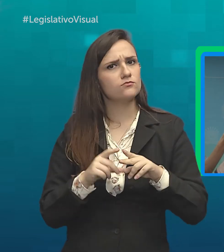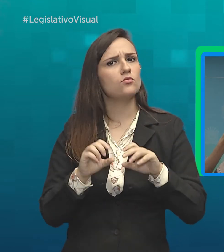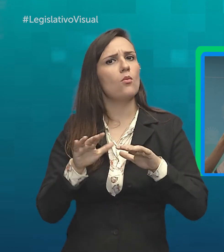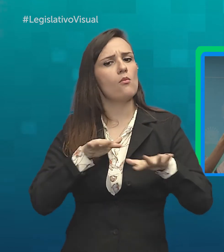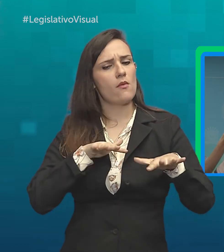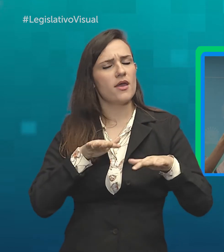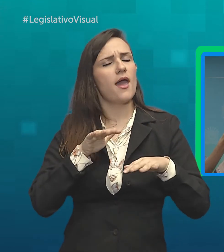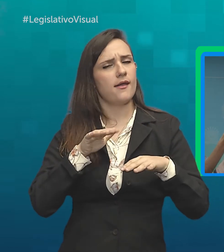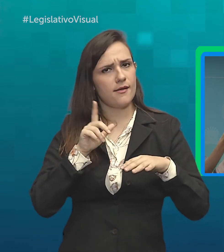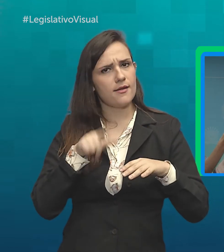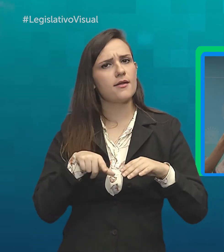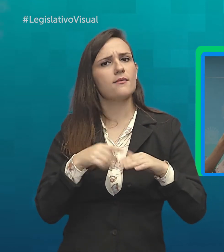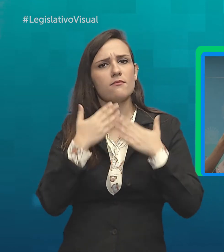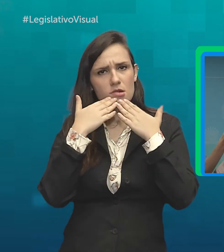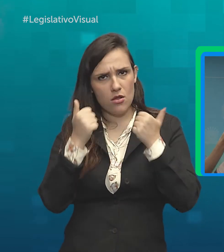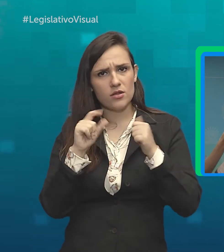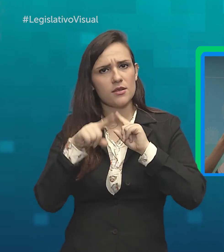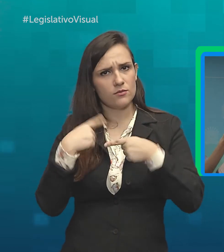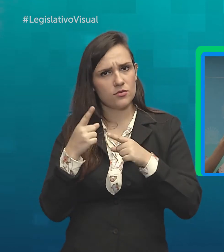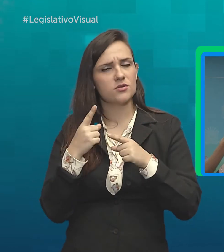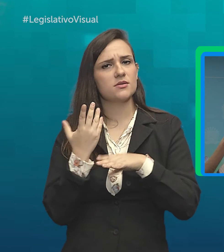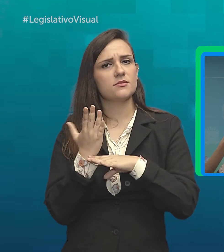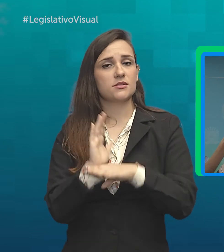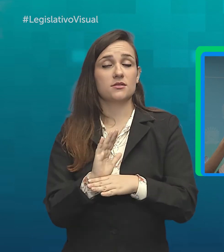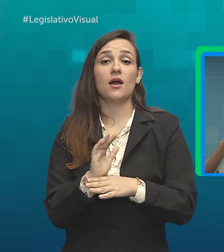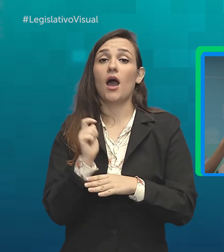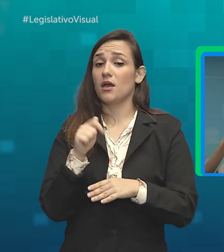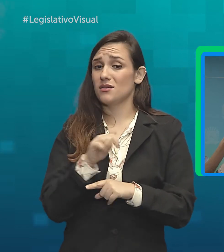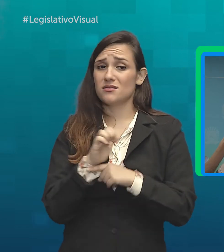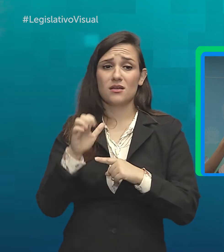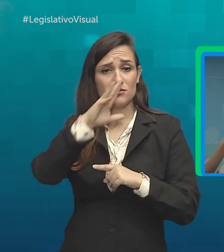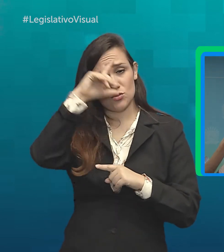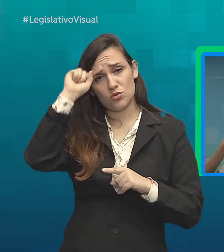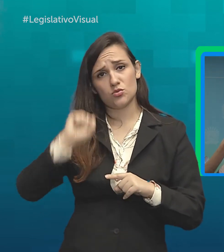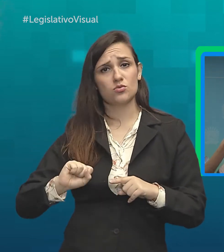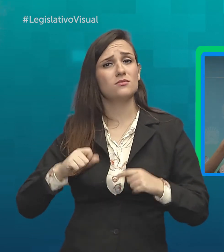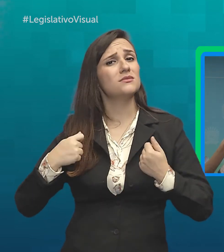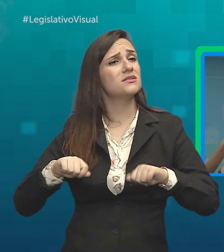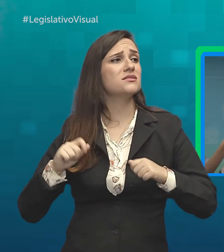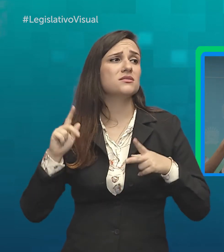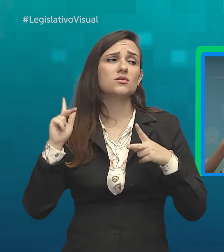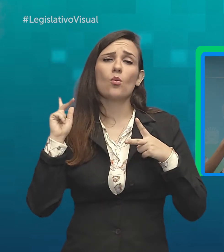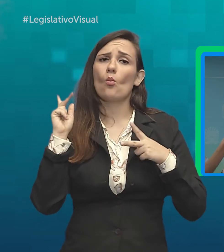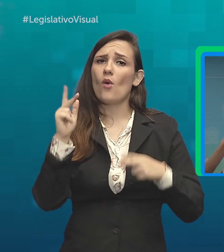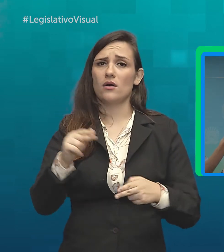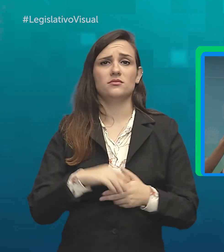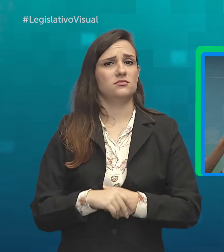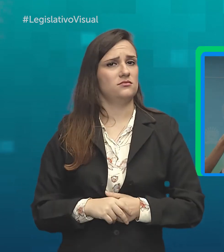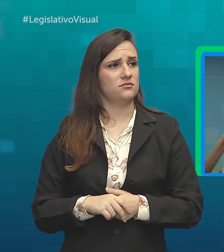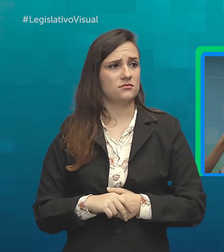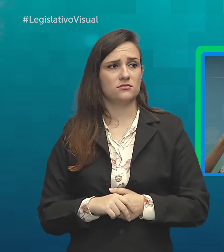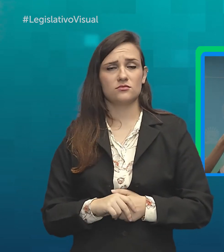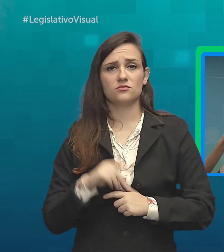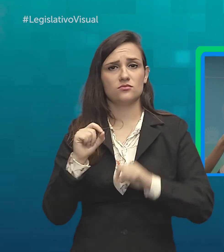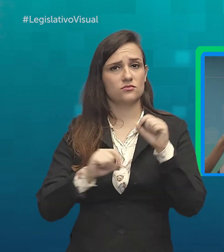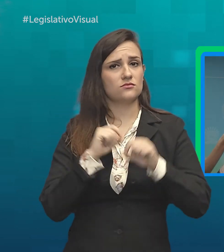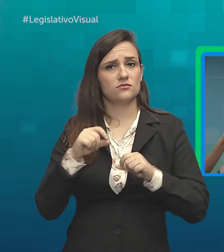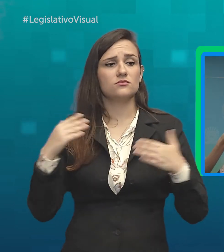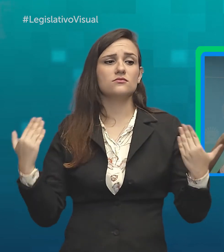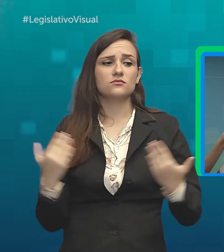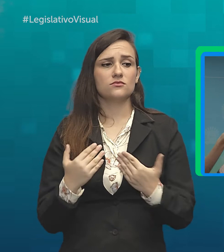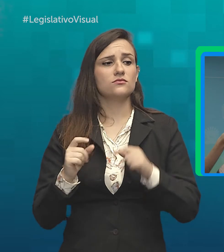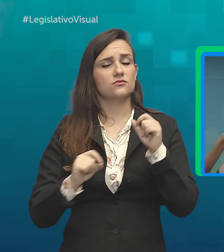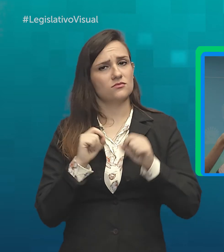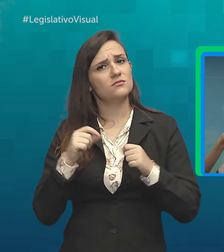momento oportuno. Então, eu acho que seria uma grande oportunidade o governo do Mato Grosso do Sul, o governador Reinaldo Azambuja, através do Jaime